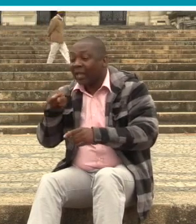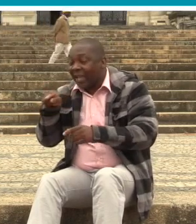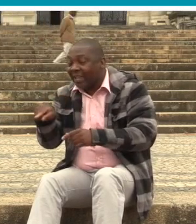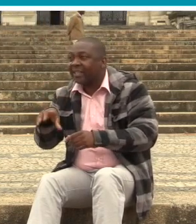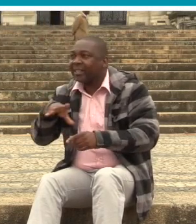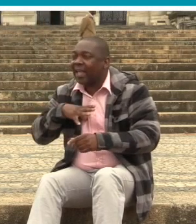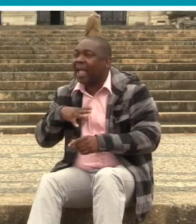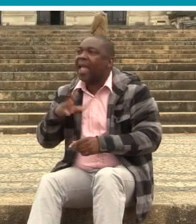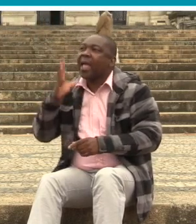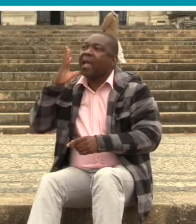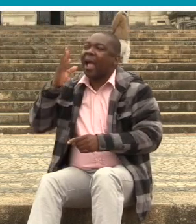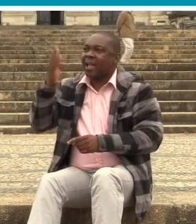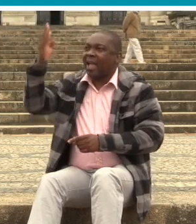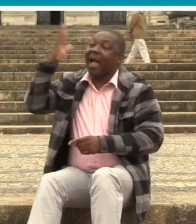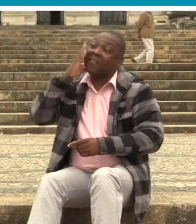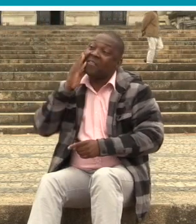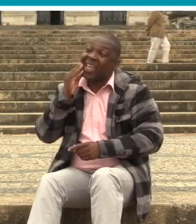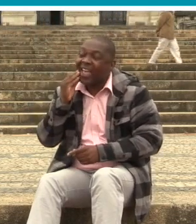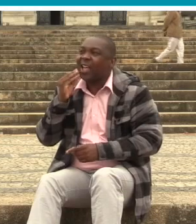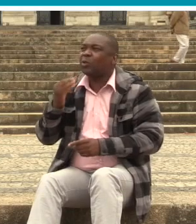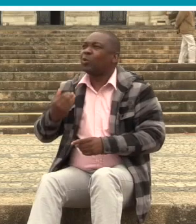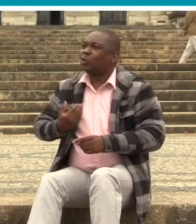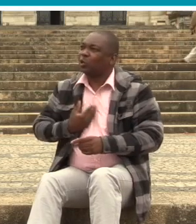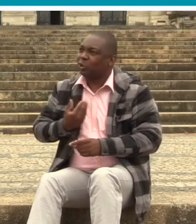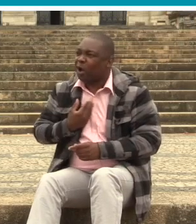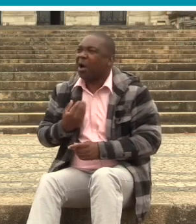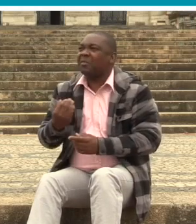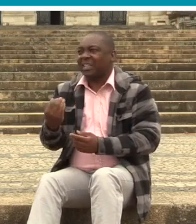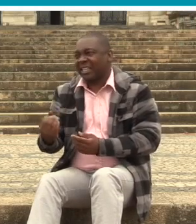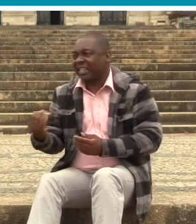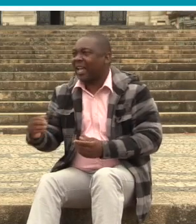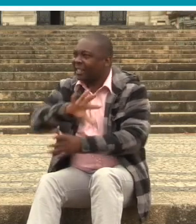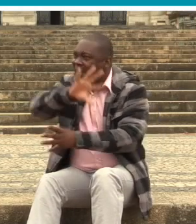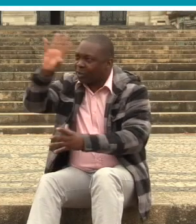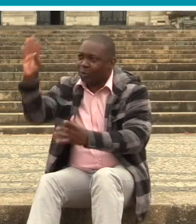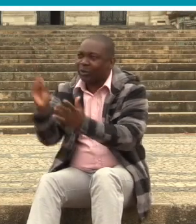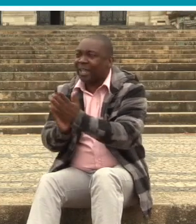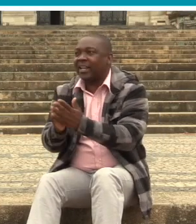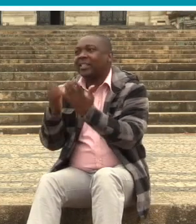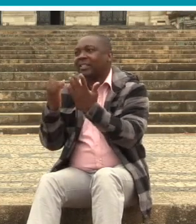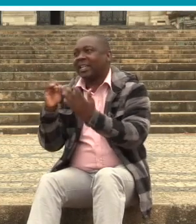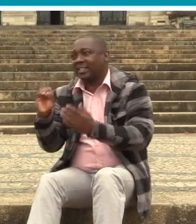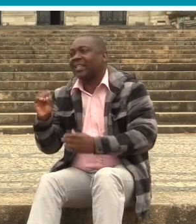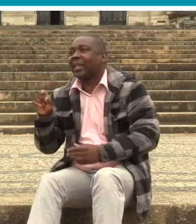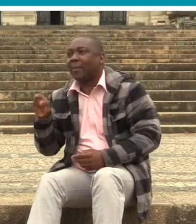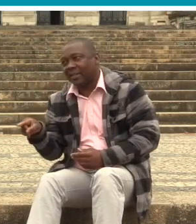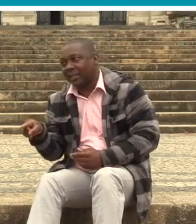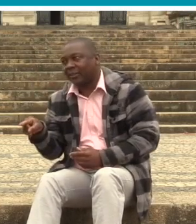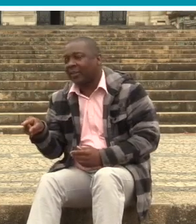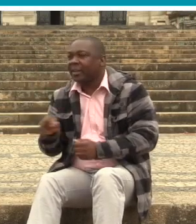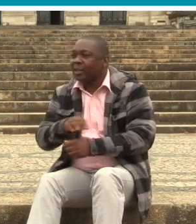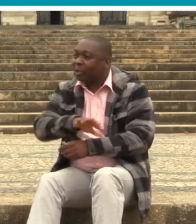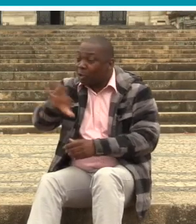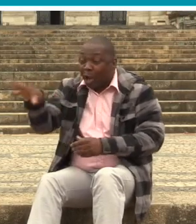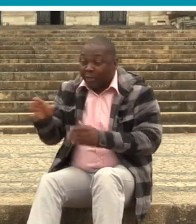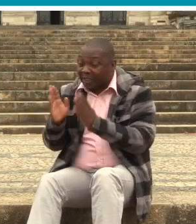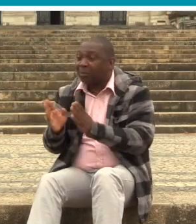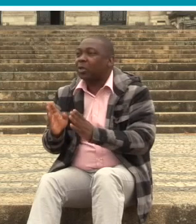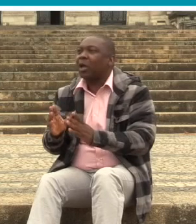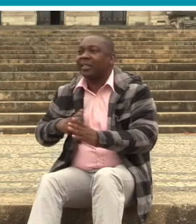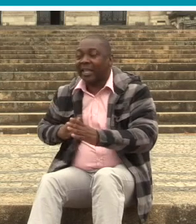60 mil pessoas surdas, dos quais estão incluídos lá jovens, crianças